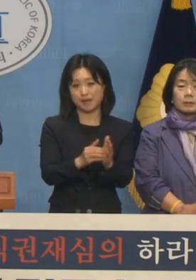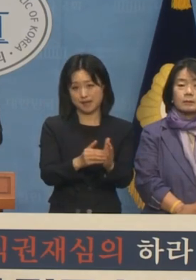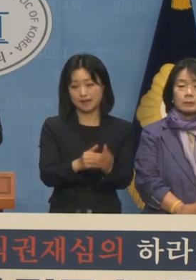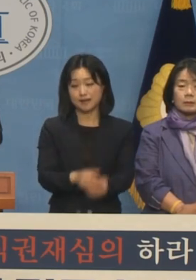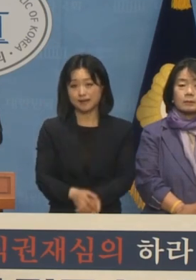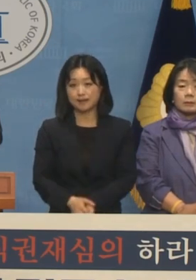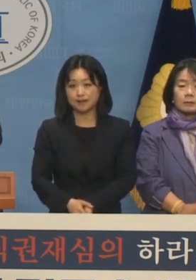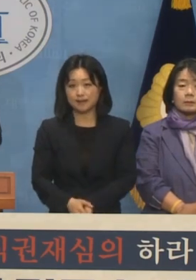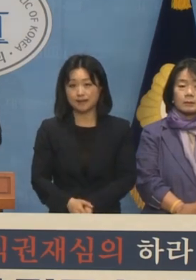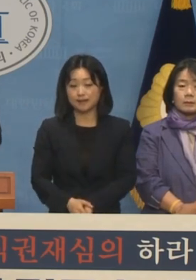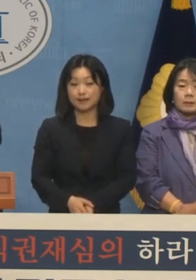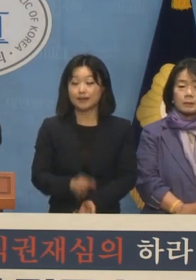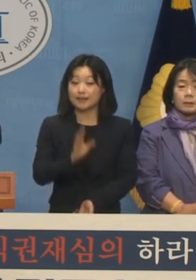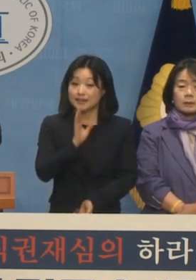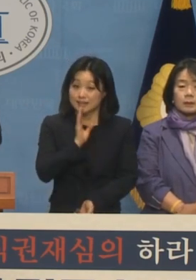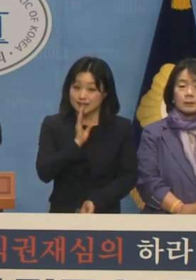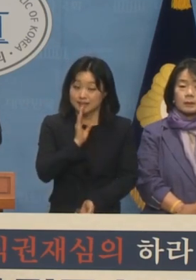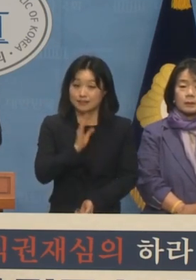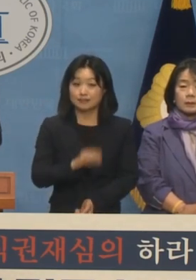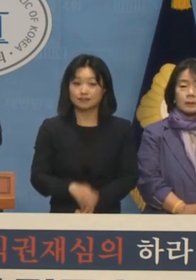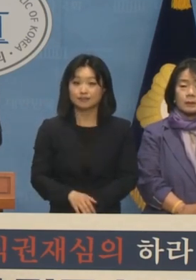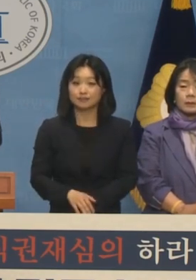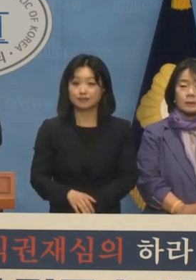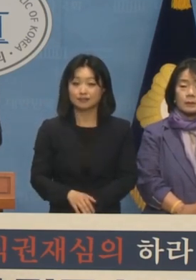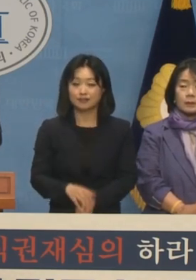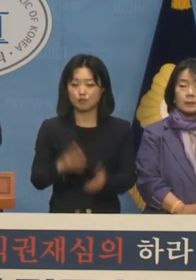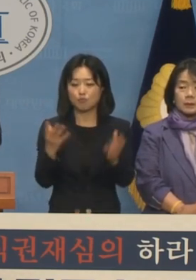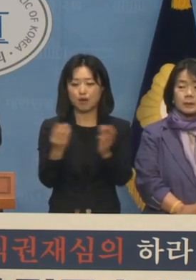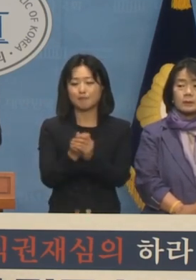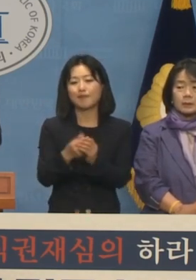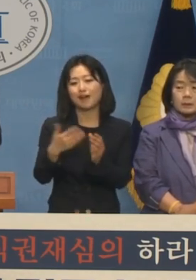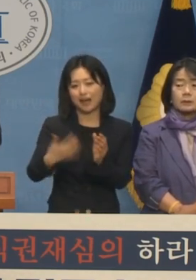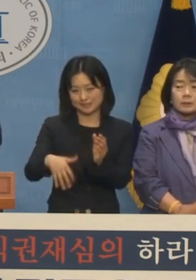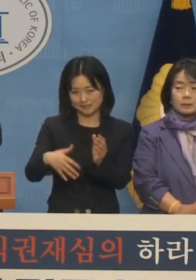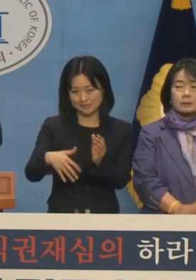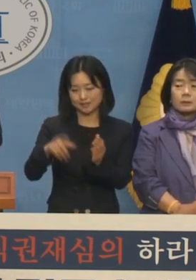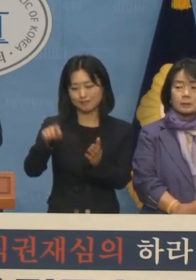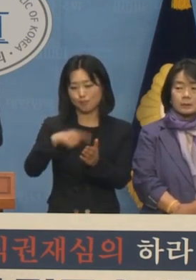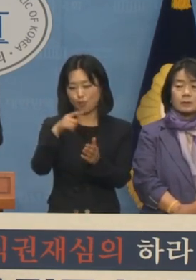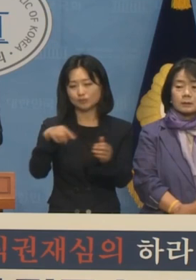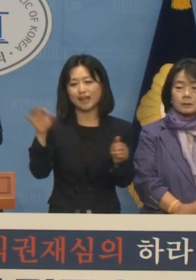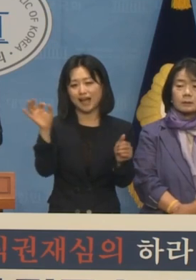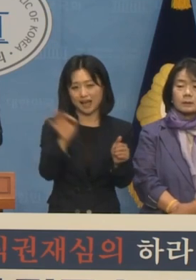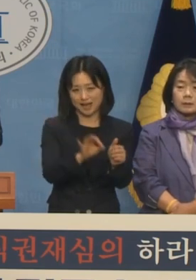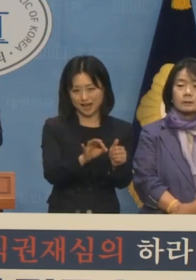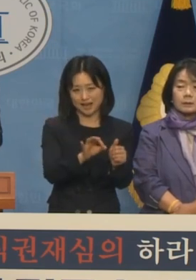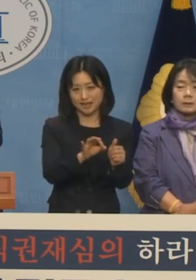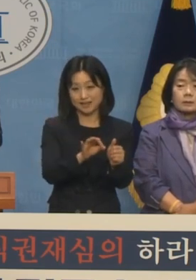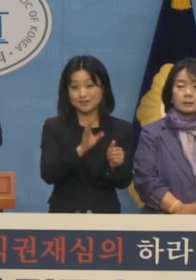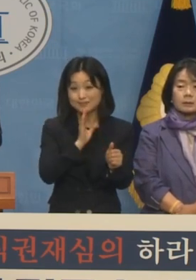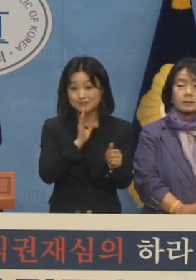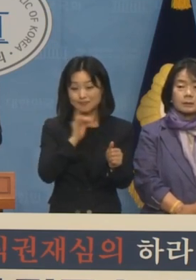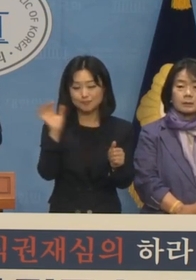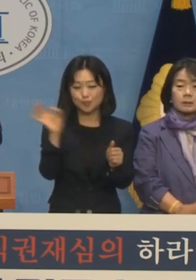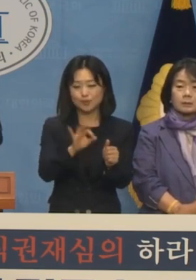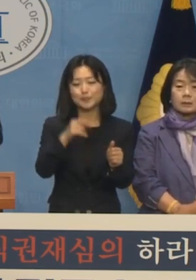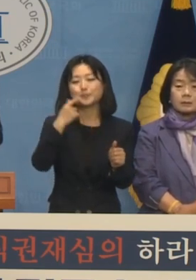추진했습니다. 당연히 불완전한 배보상일 수밖에 없는 한계가 있었던